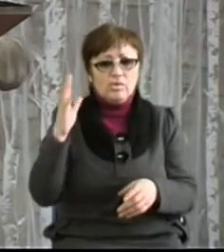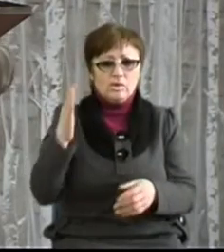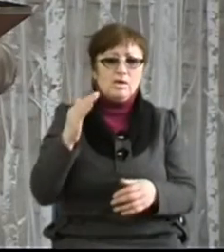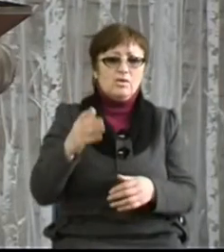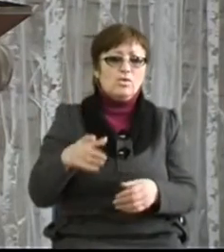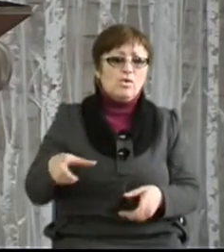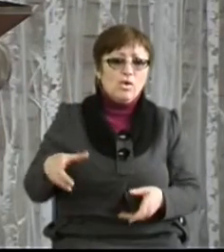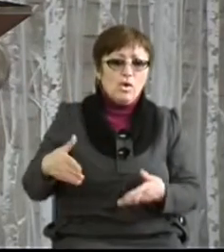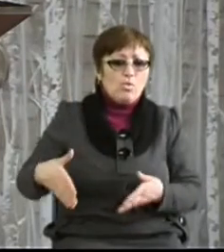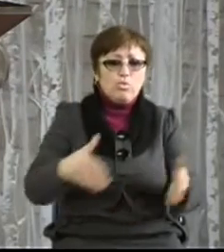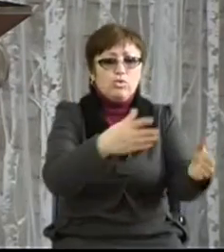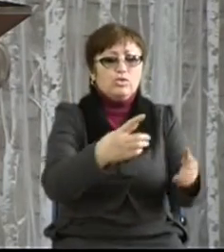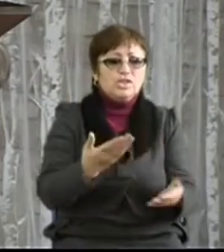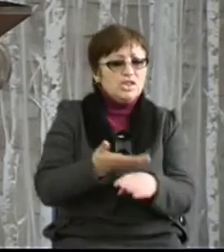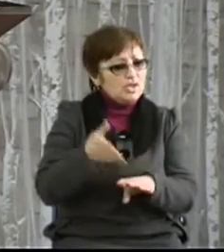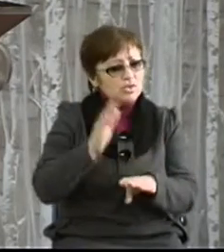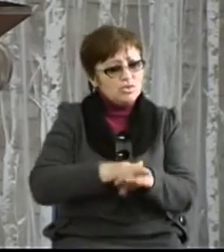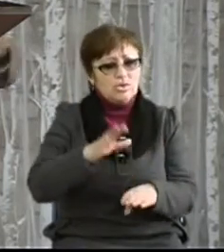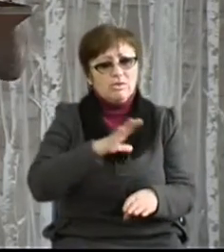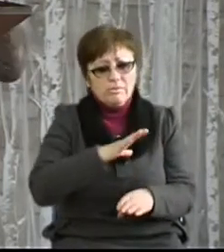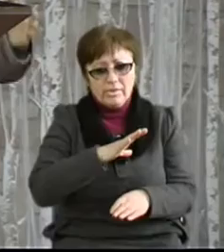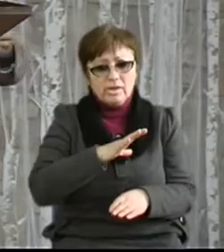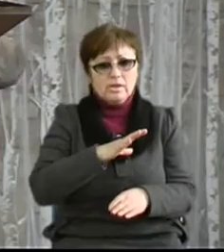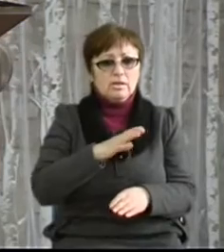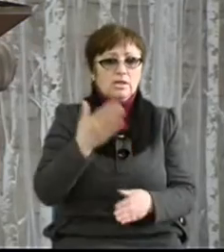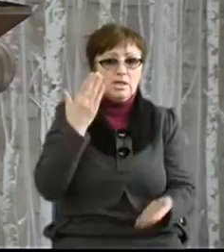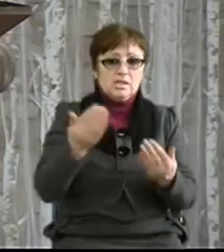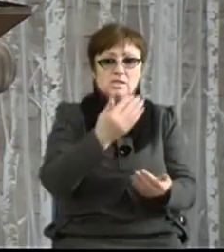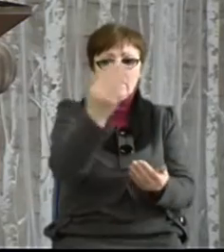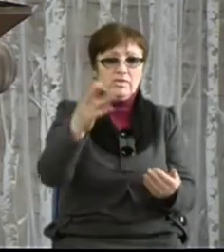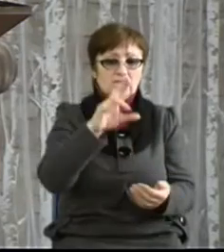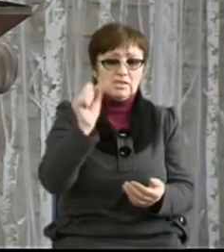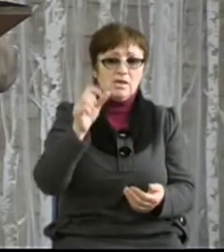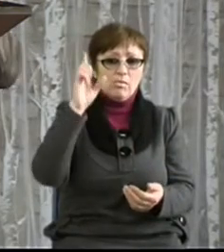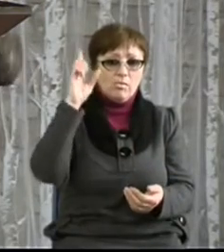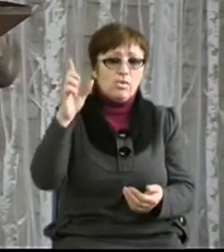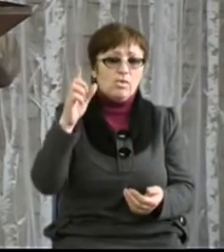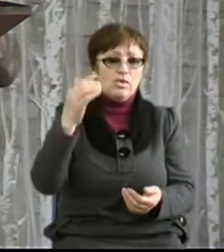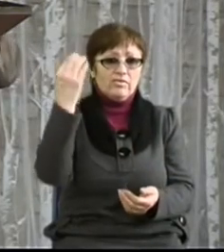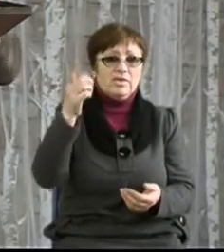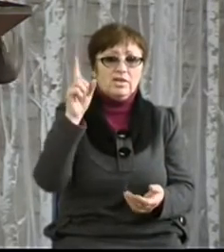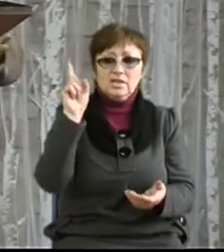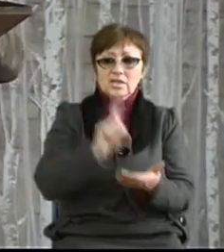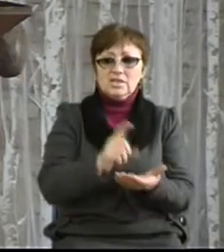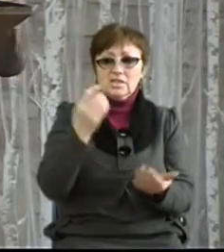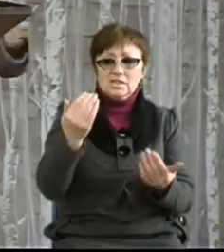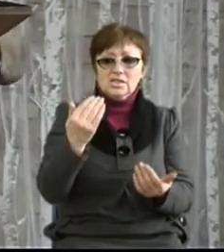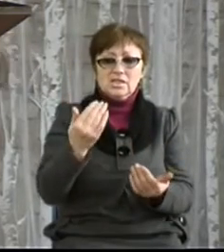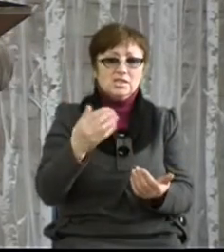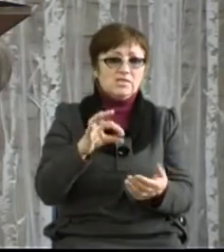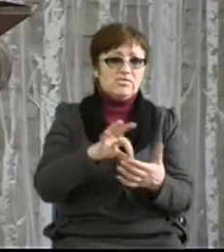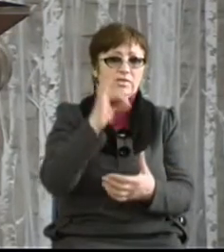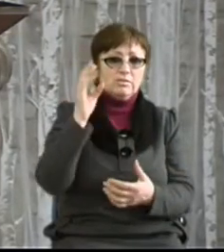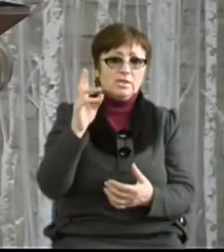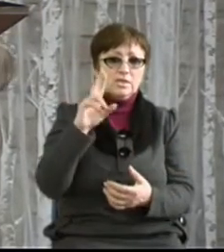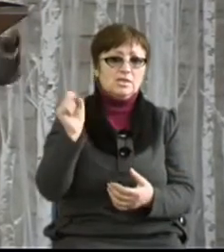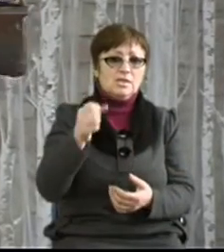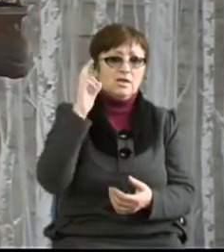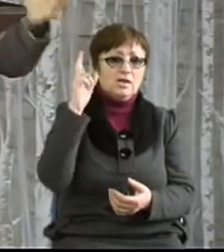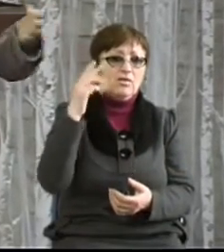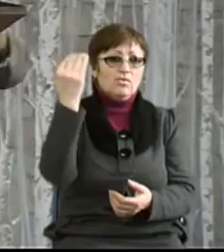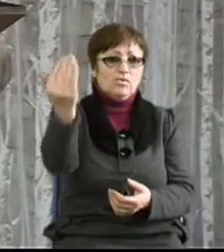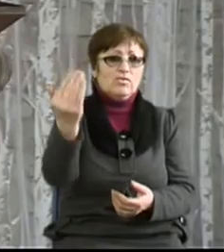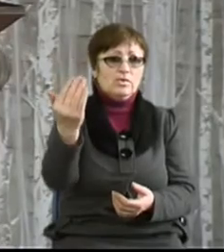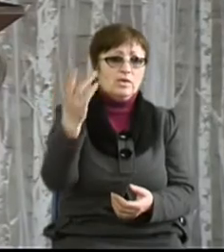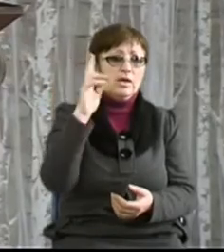шли. И потом говорит: если вы за Богом, то вы должны сейчас избрать, за кого вы. Или будете